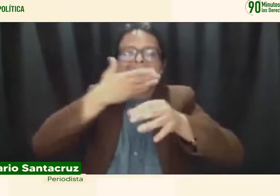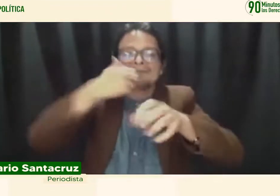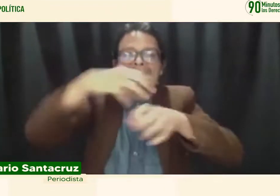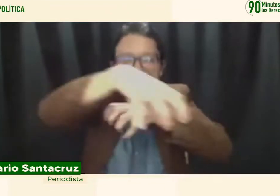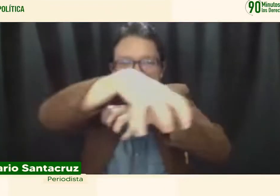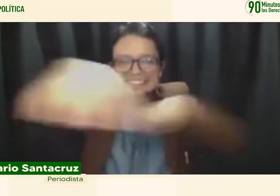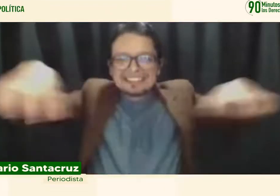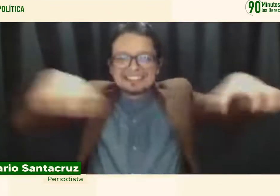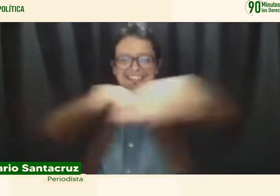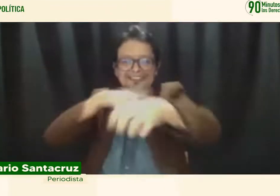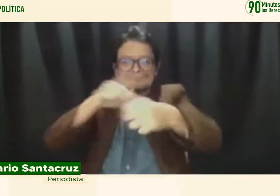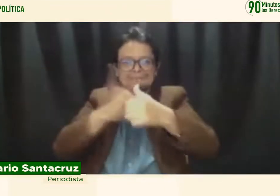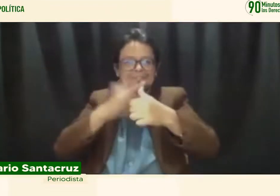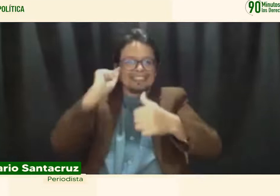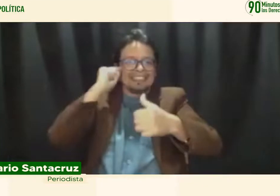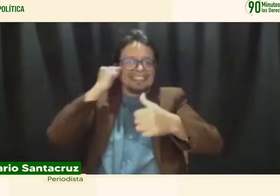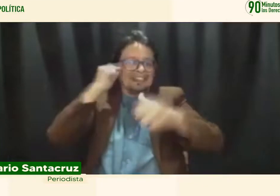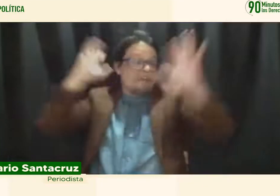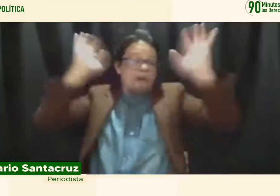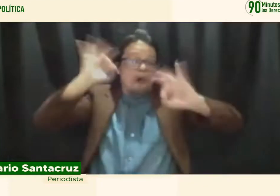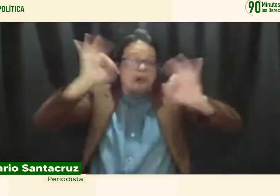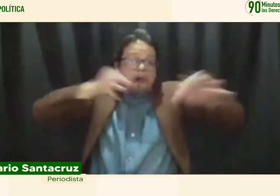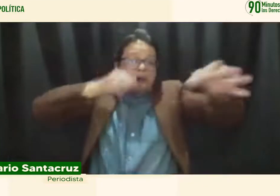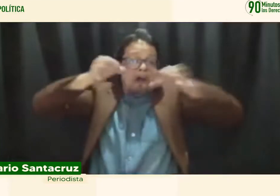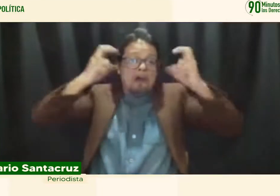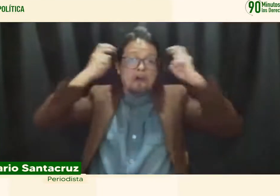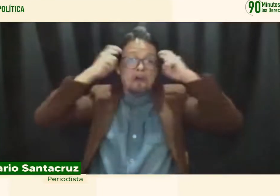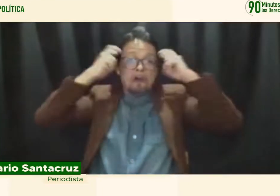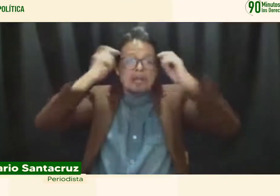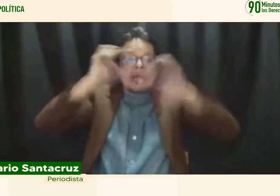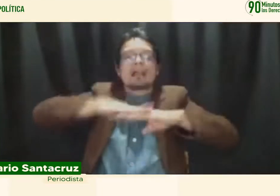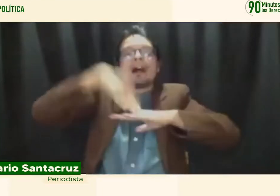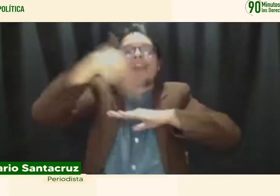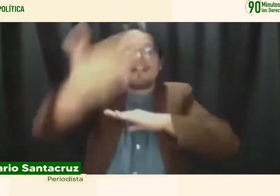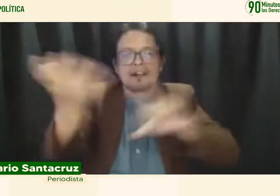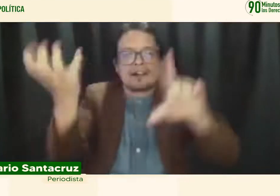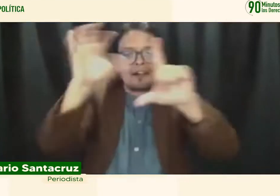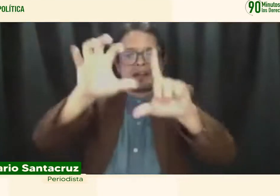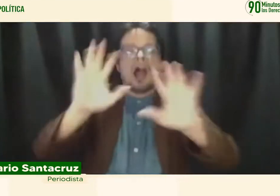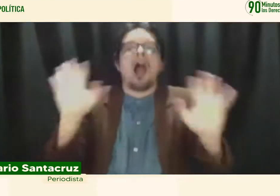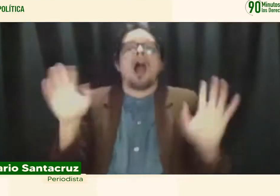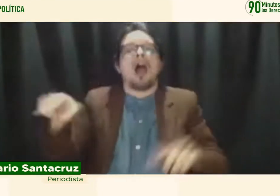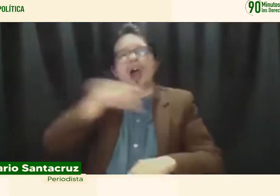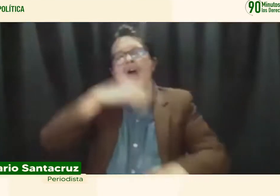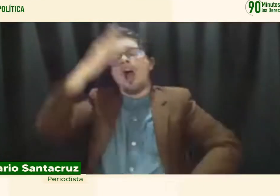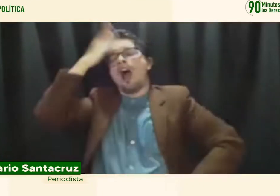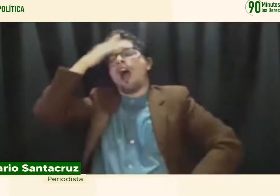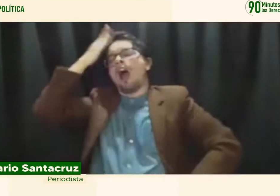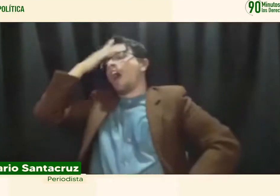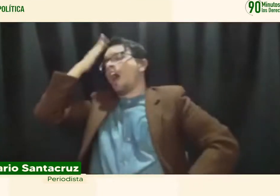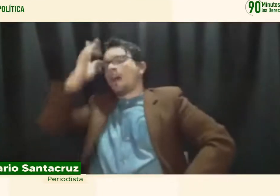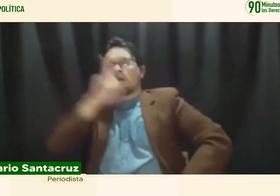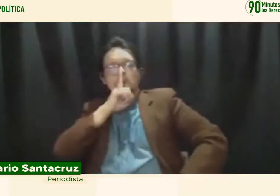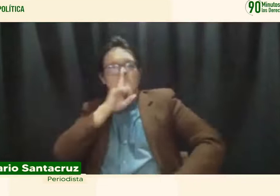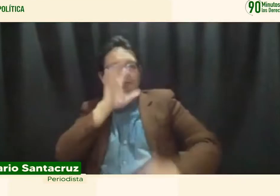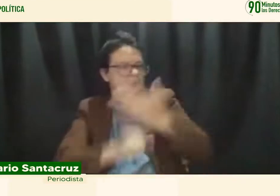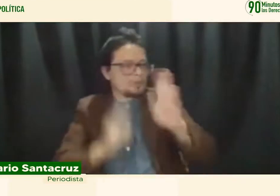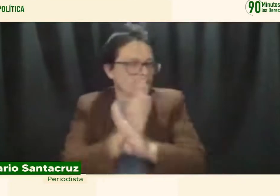de repente el director hendrix pueda aclarar y cuidad en términos de generar conocimientos si lo que